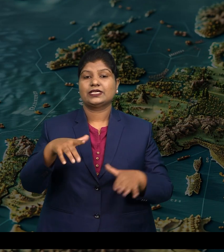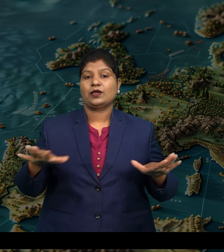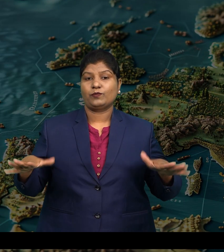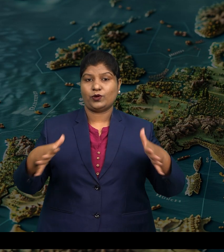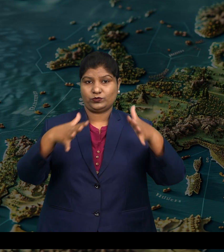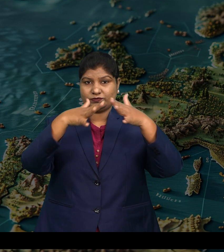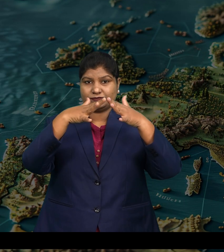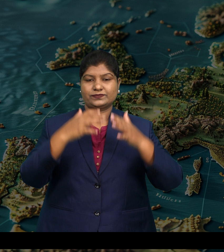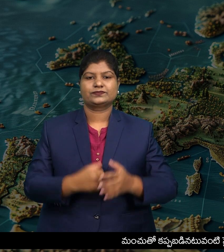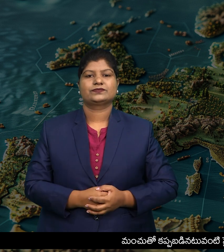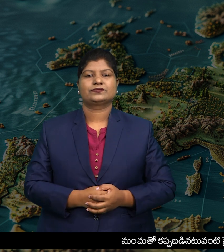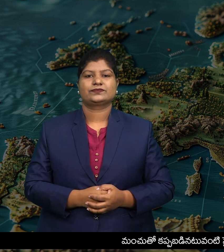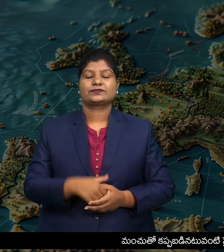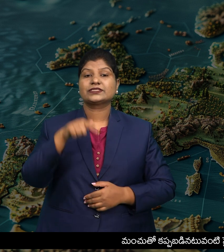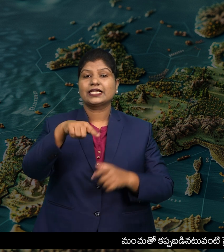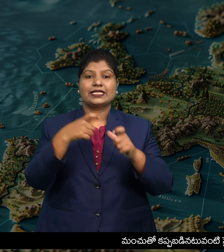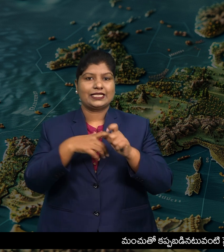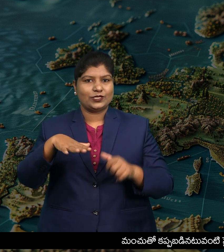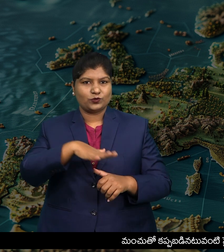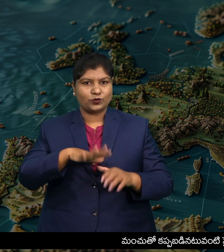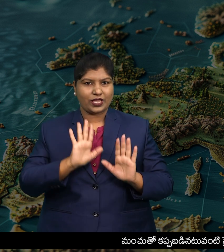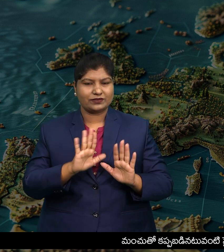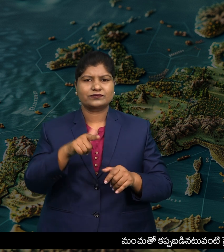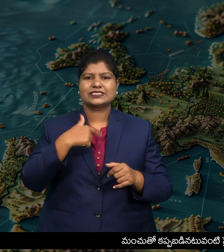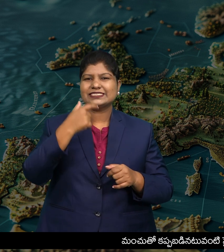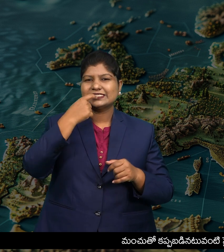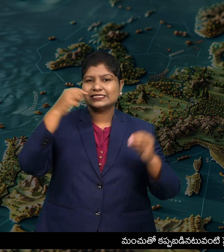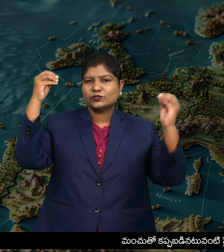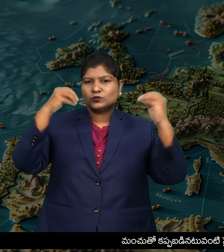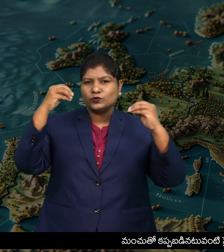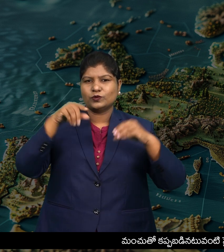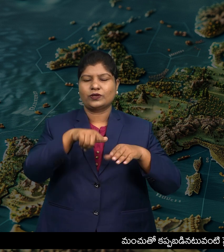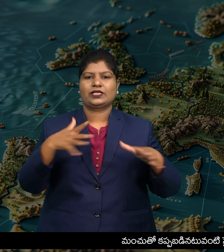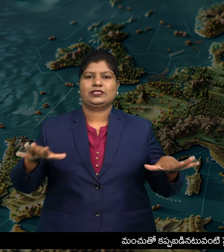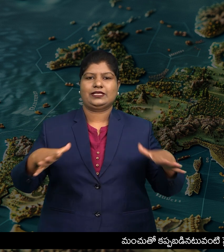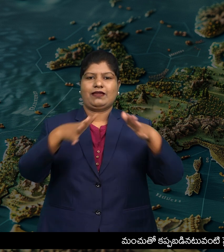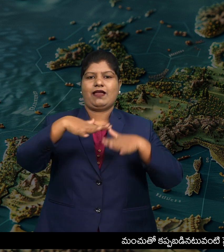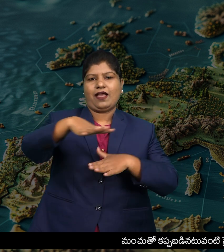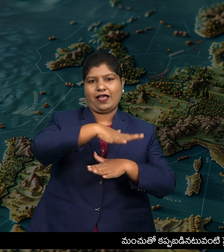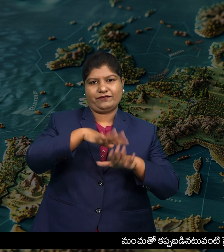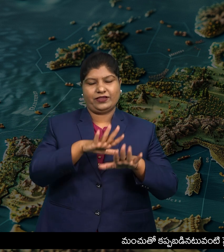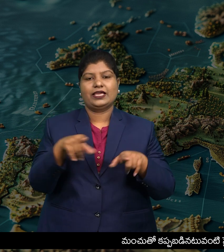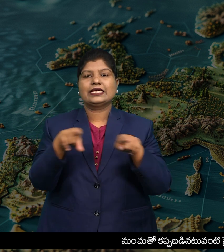పర్వతాలు. మంచుతో కప్పబడినటువంటి పైరనీస్ వంటి పర్వతాలు యూరప్ కలిగి ఉంది.